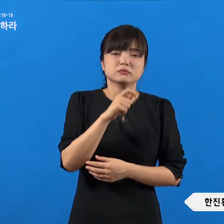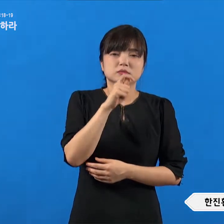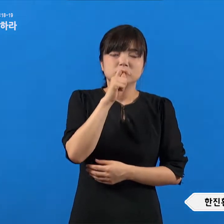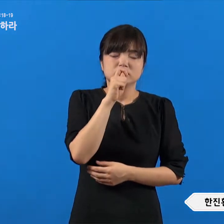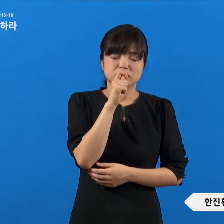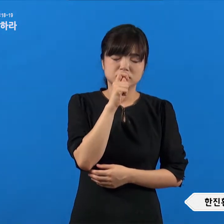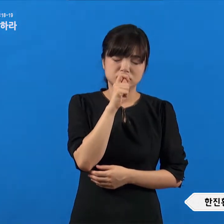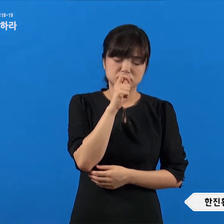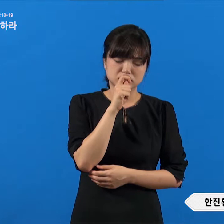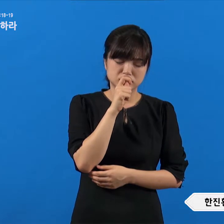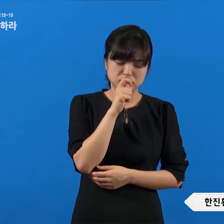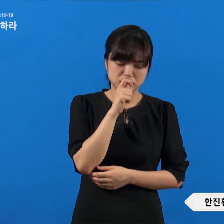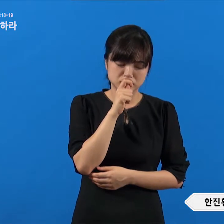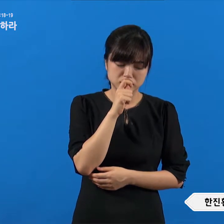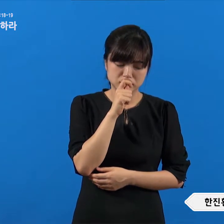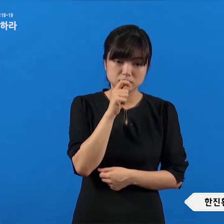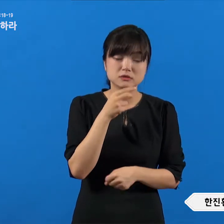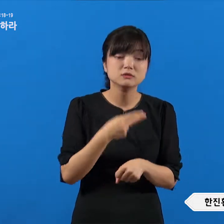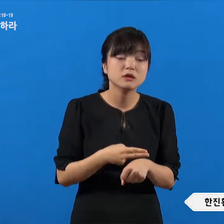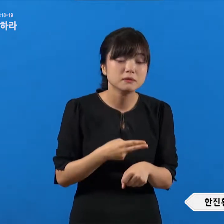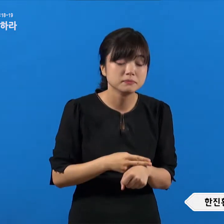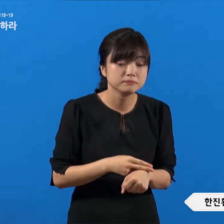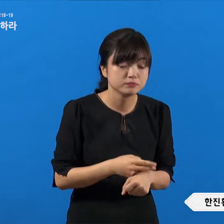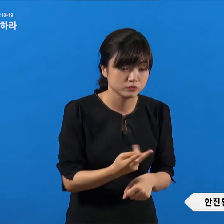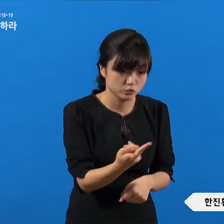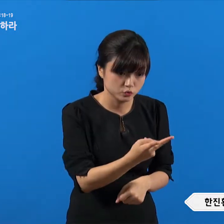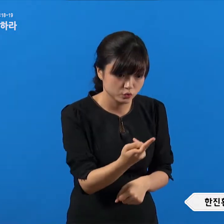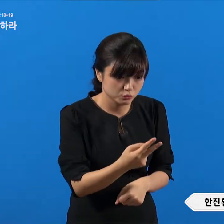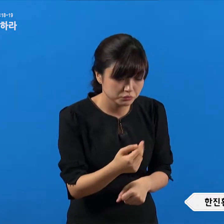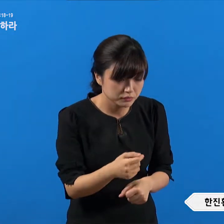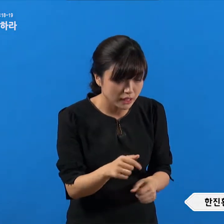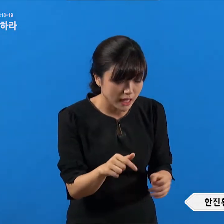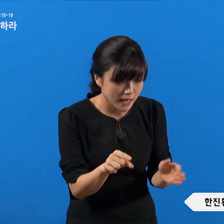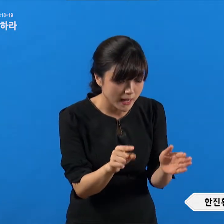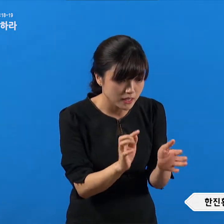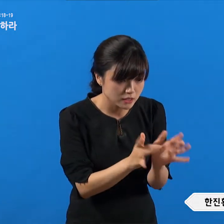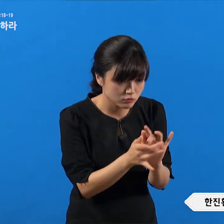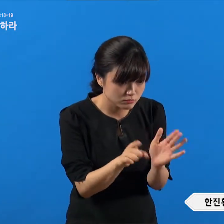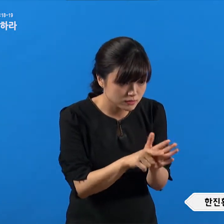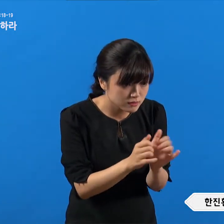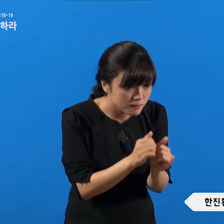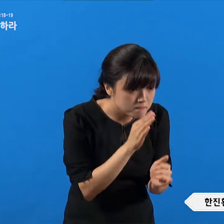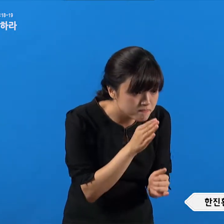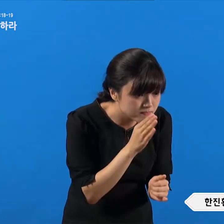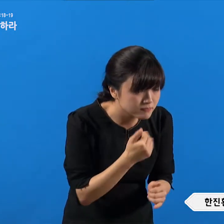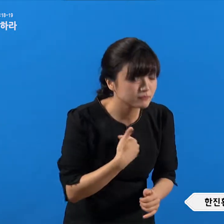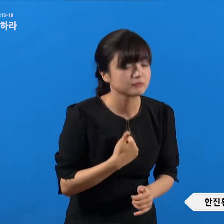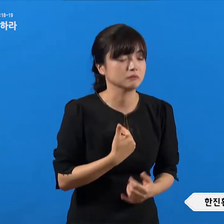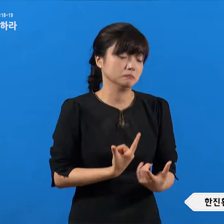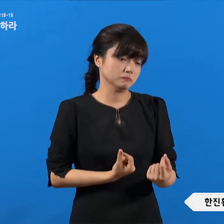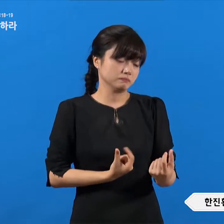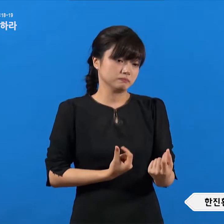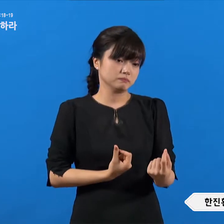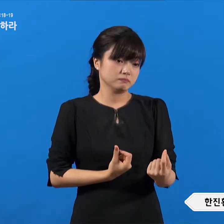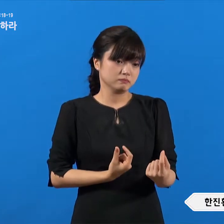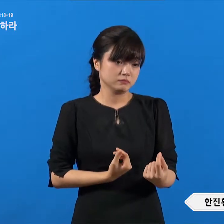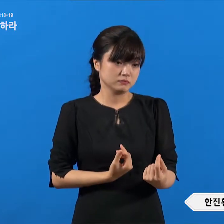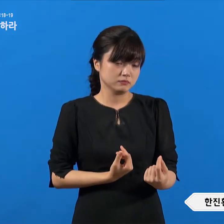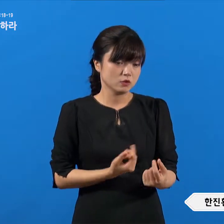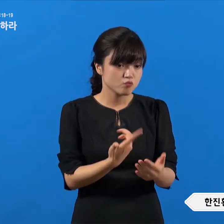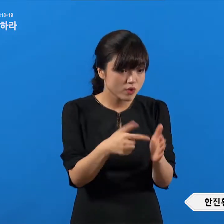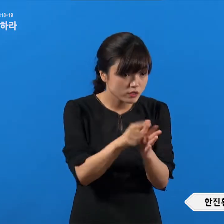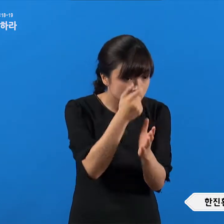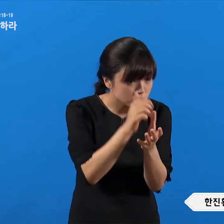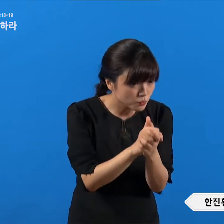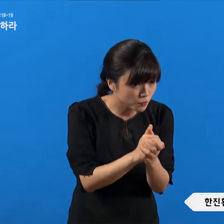흐릅니다. 선생님이 두 분 다 기독교인이라고 되어 있던데 저도 신자입니다. 기도해